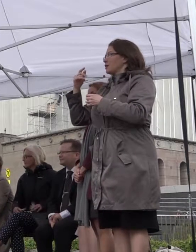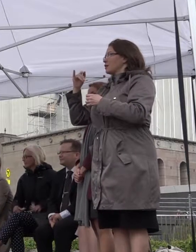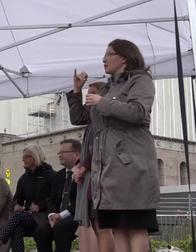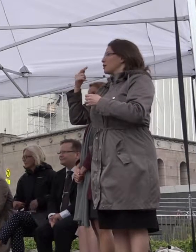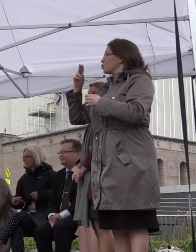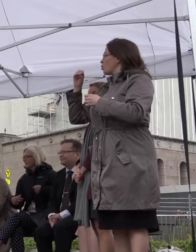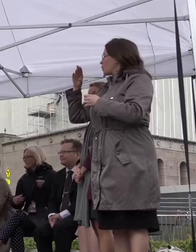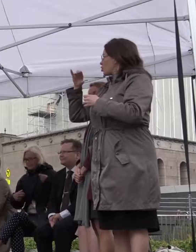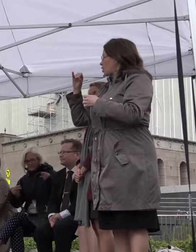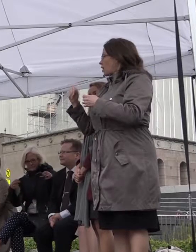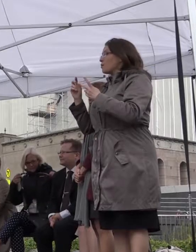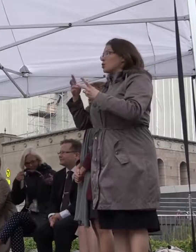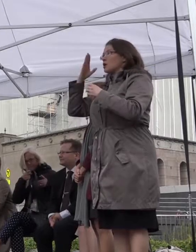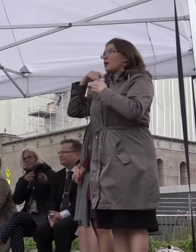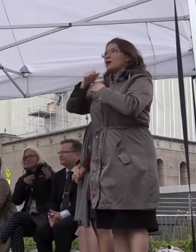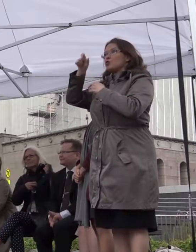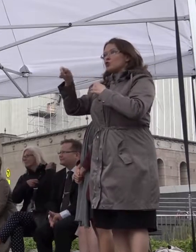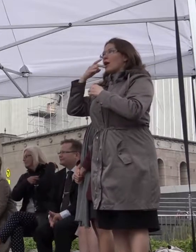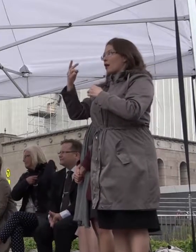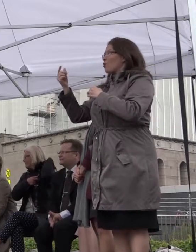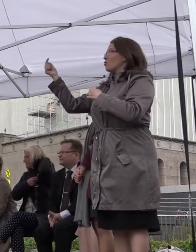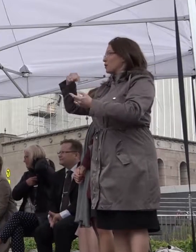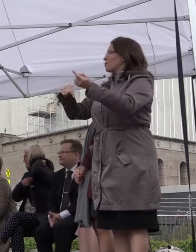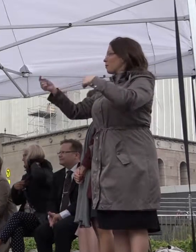muitakin kansanedustajia. Teitä näkyy saapuneen tänne